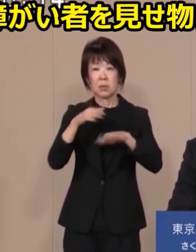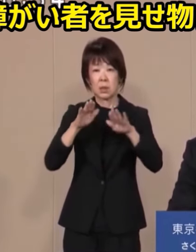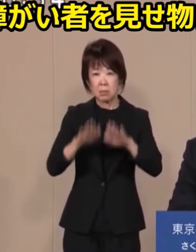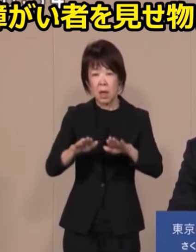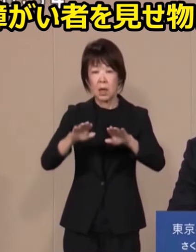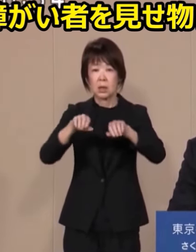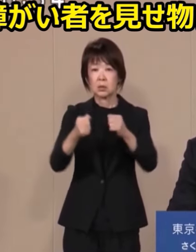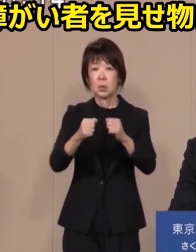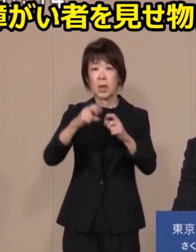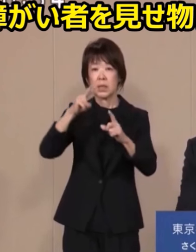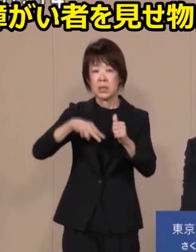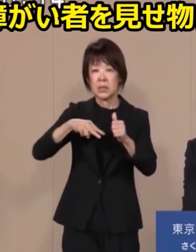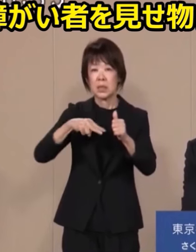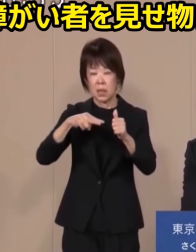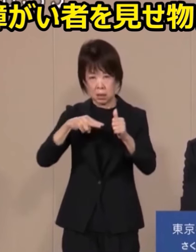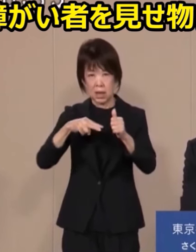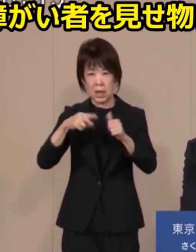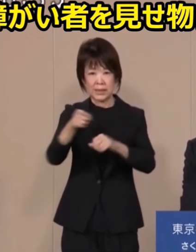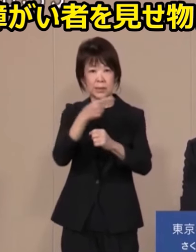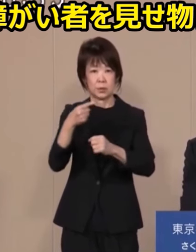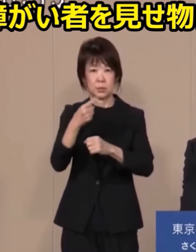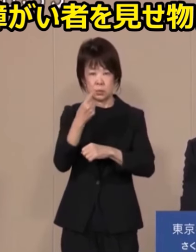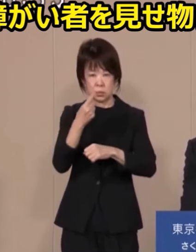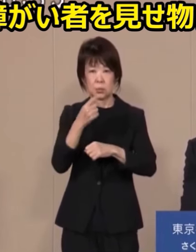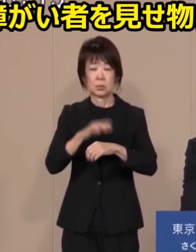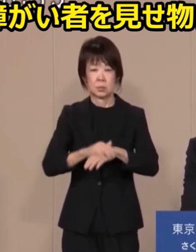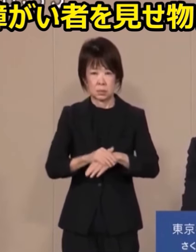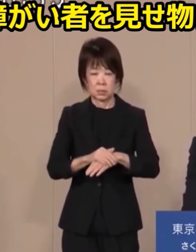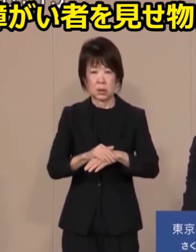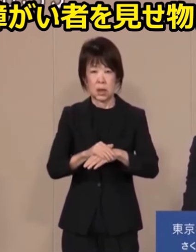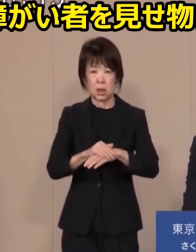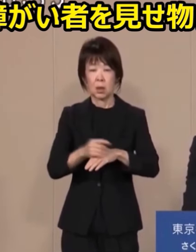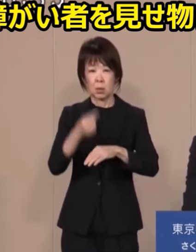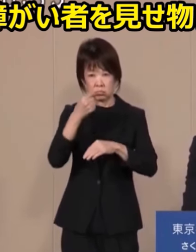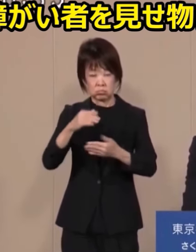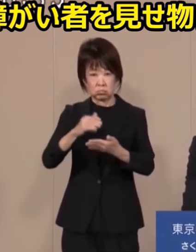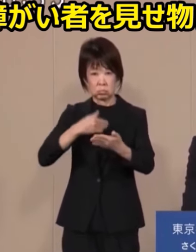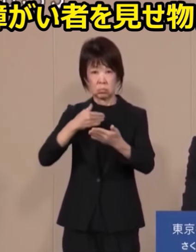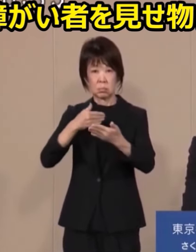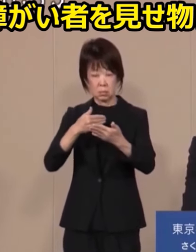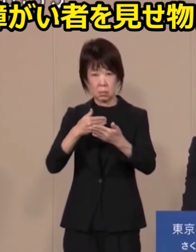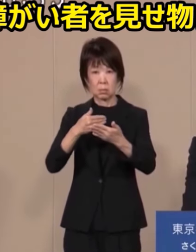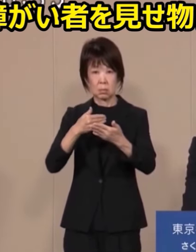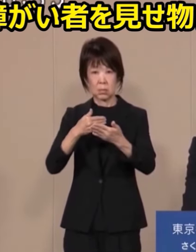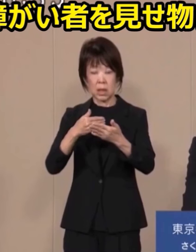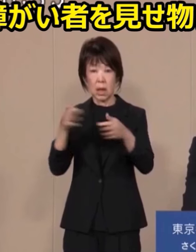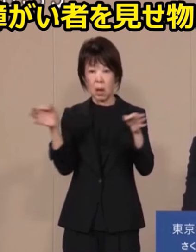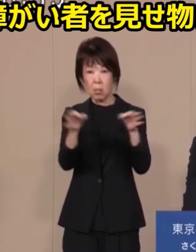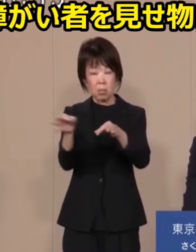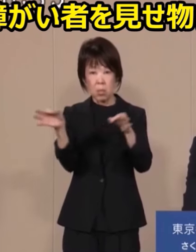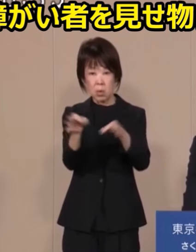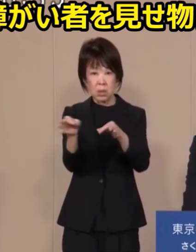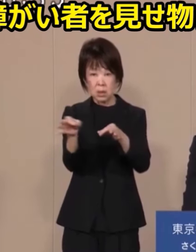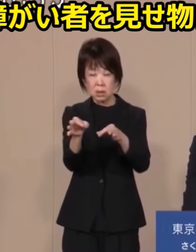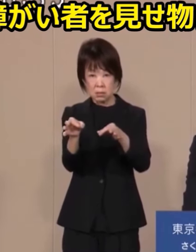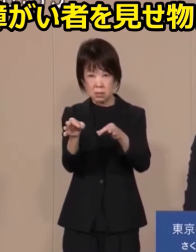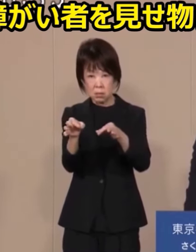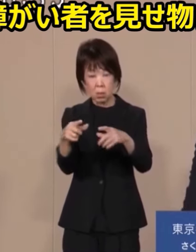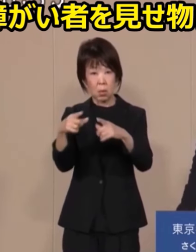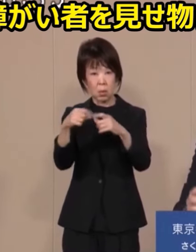です。その障害者第一級をですね、平然とコケにし、募金詐欺を行った日テレ